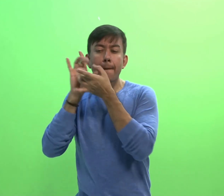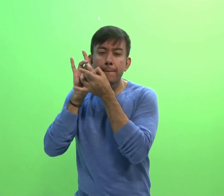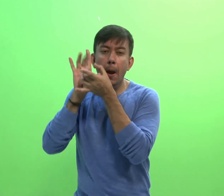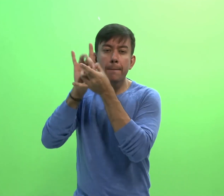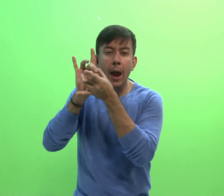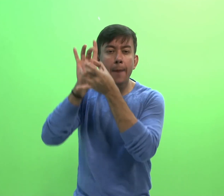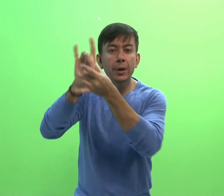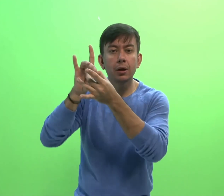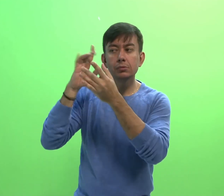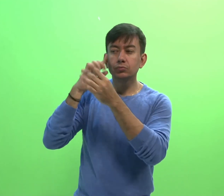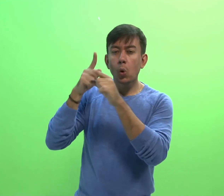Então, são